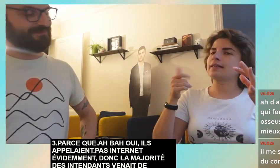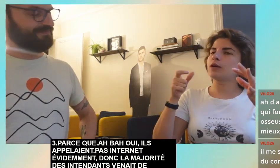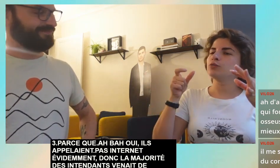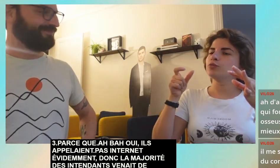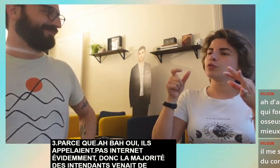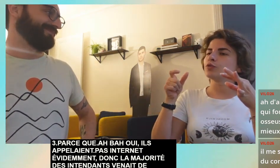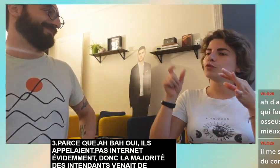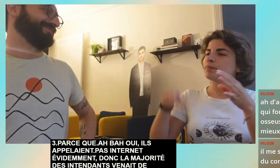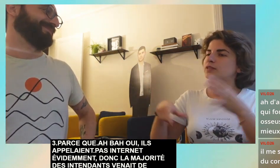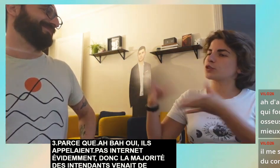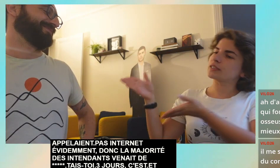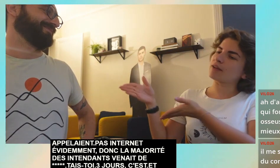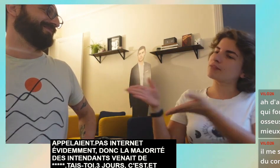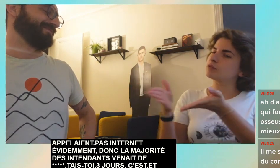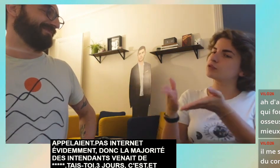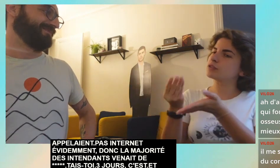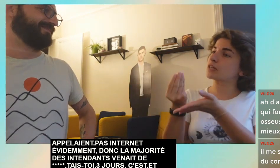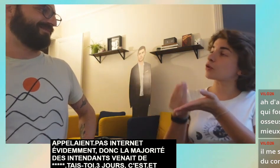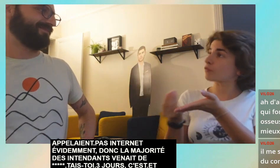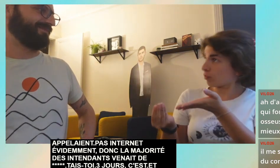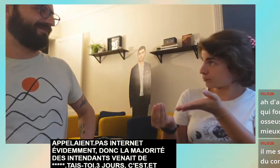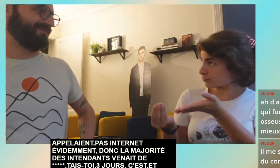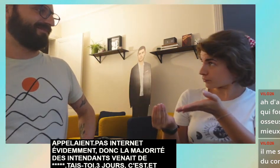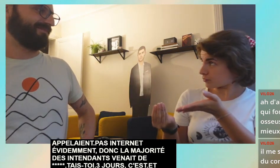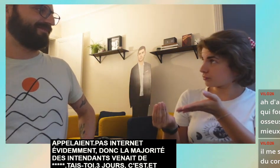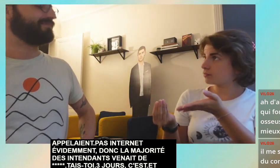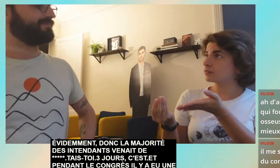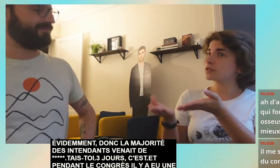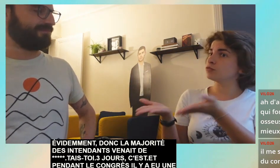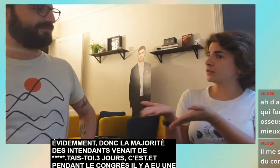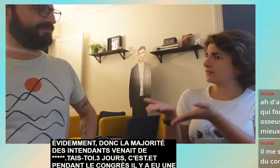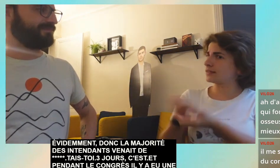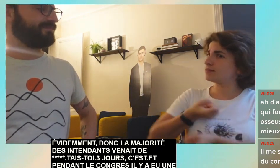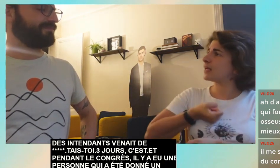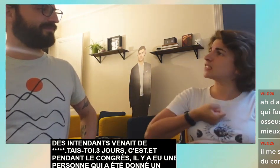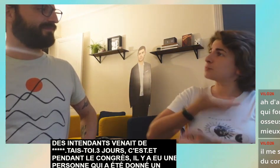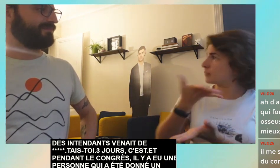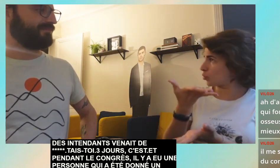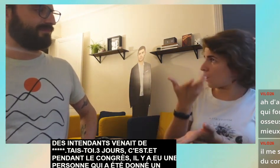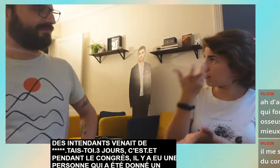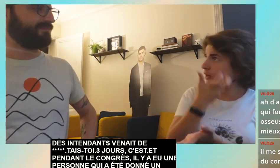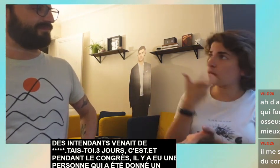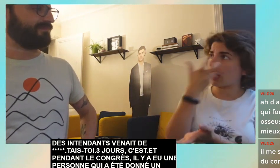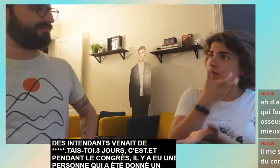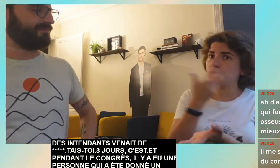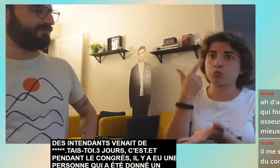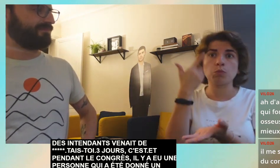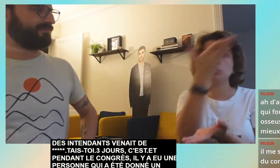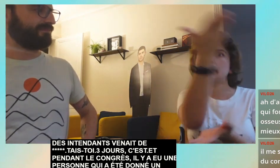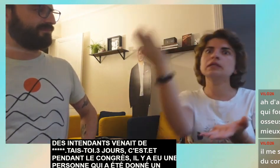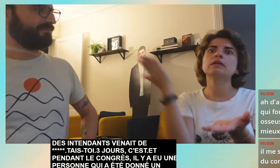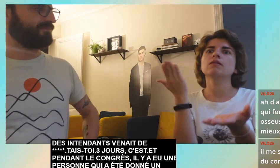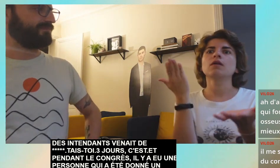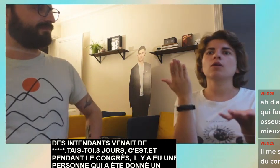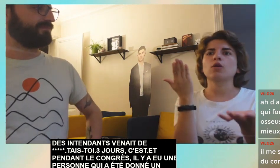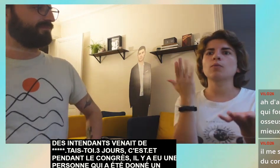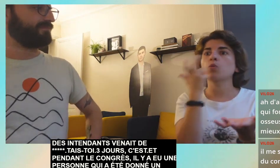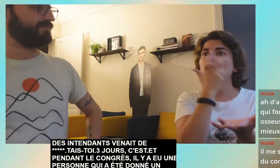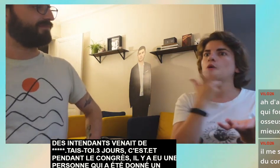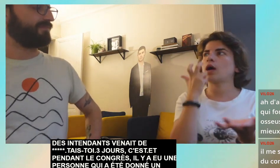a eu une personne qui a fait venir un enfant. Il m'a dit, vas-y, exprime-toi à l'oral pour montrer comme quoi l'oral